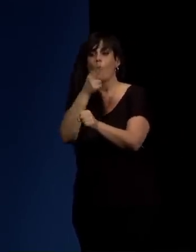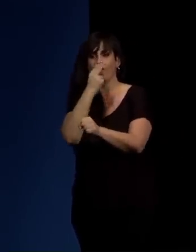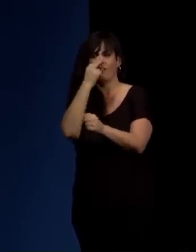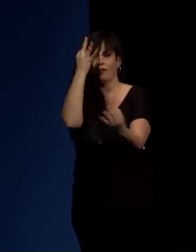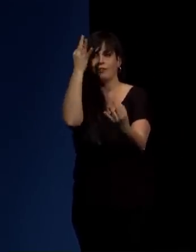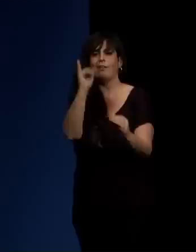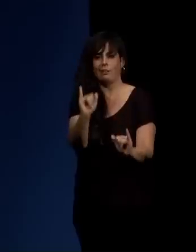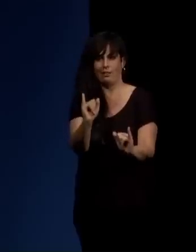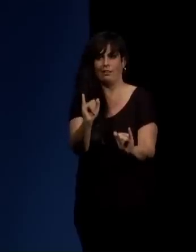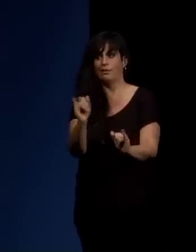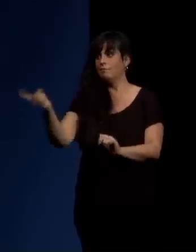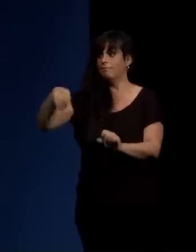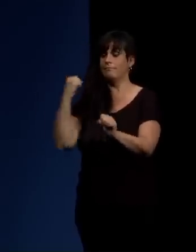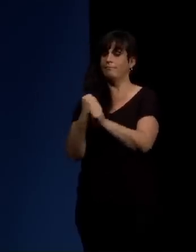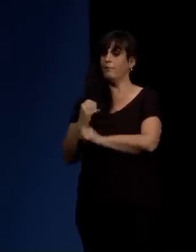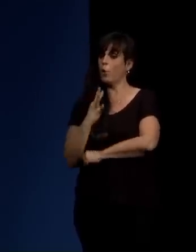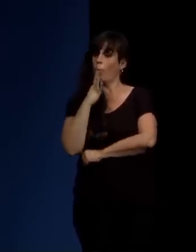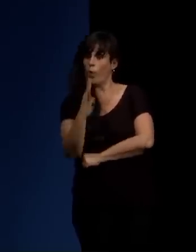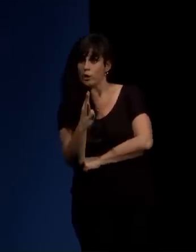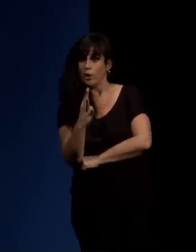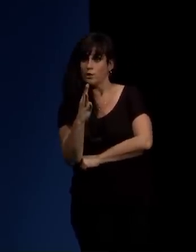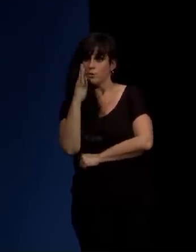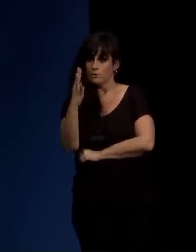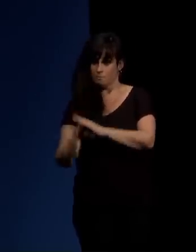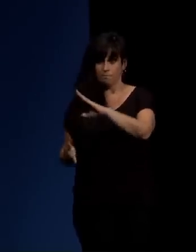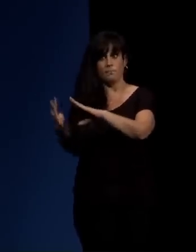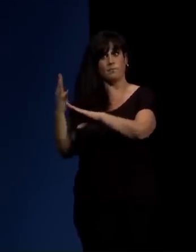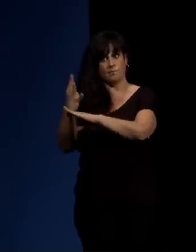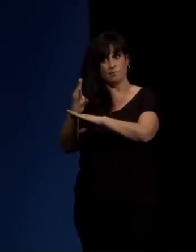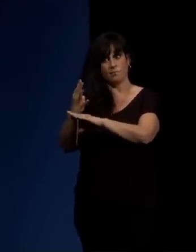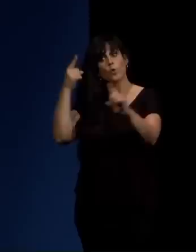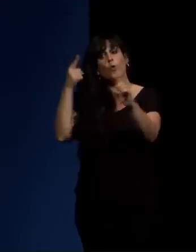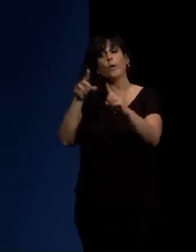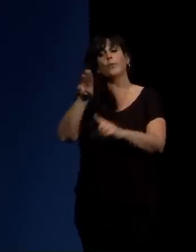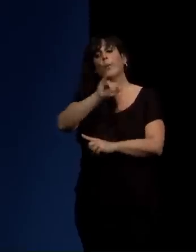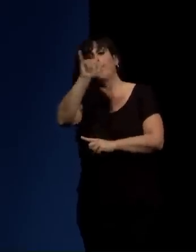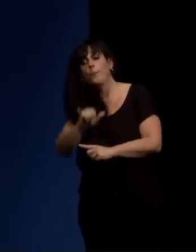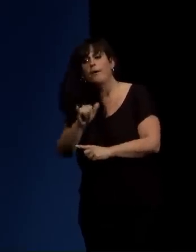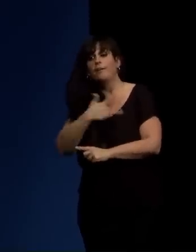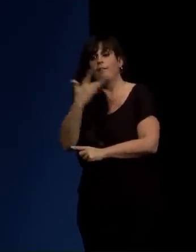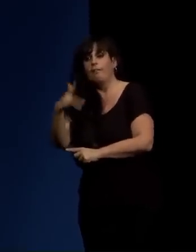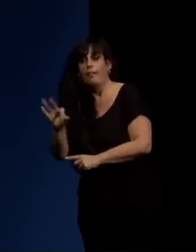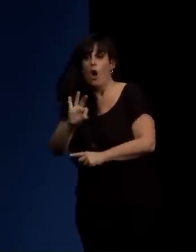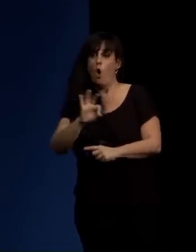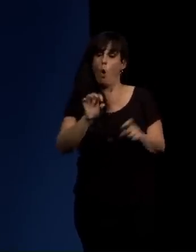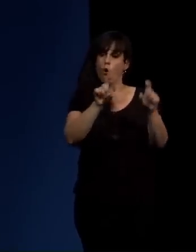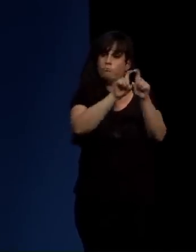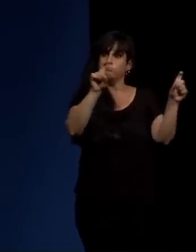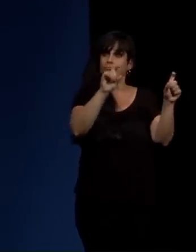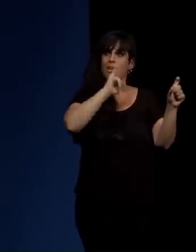traballan 4 anos de legislatura para os Florentino Pérez, para Endesa, para Gas Natural, para